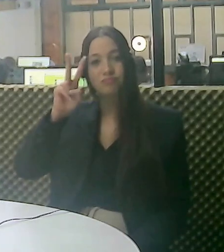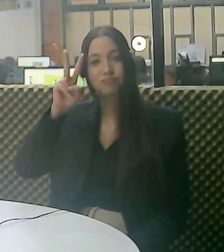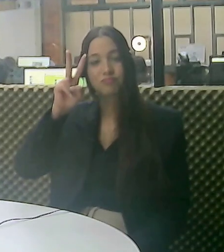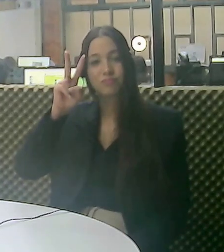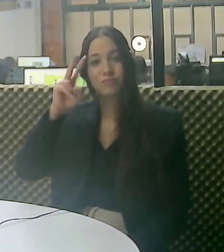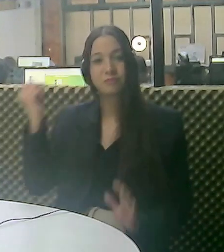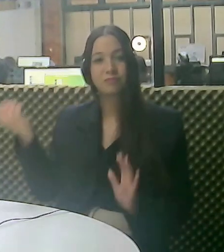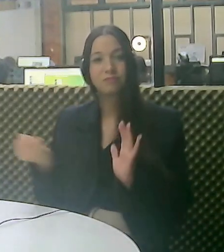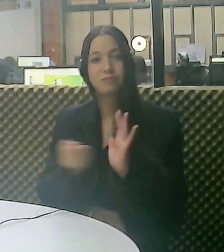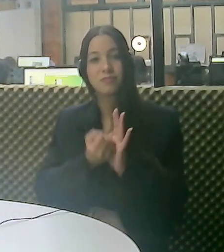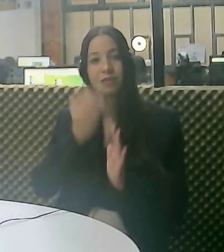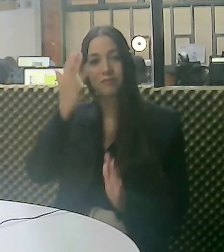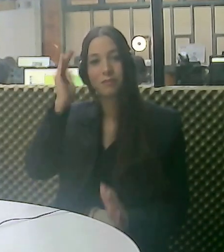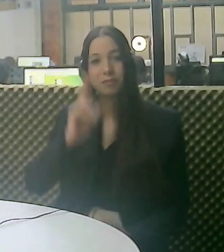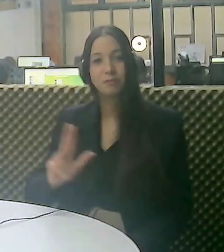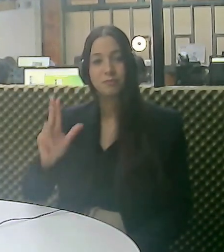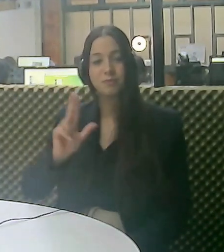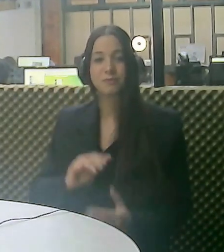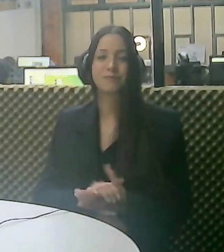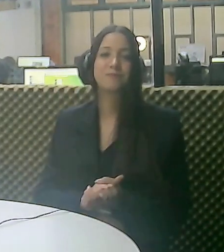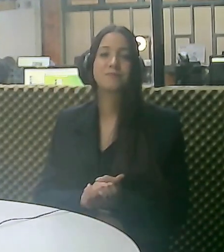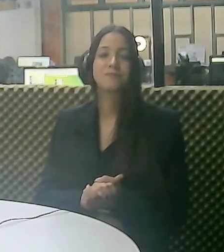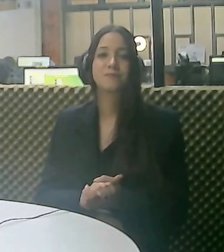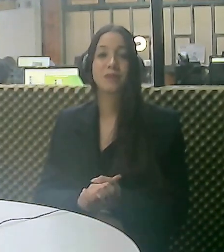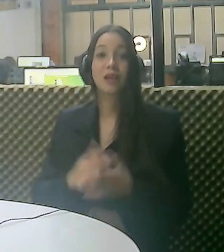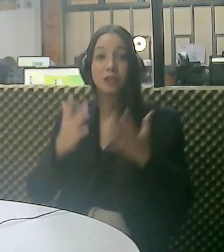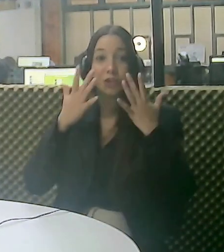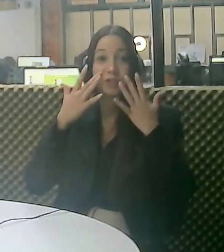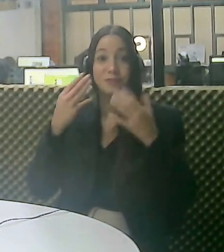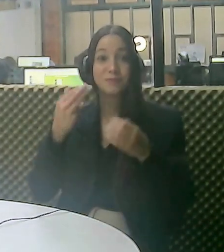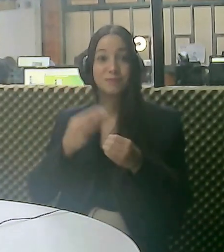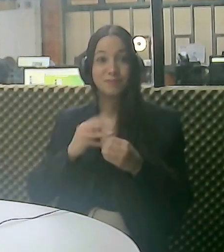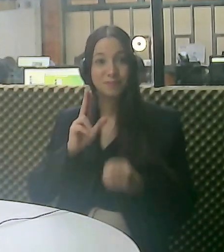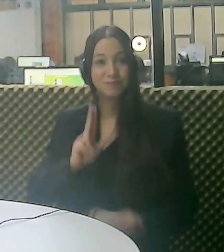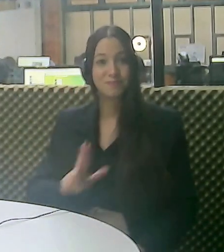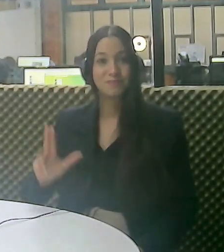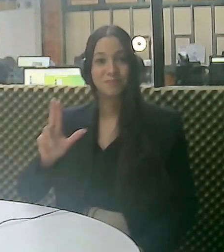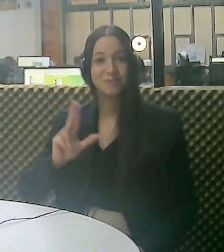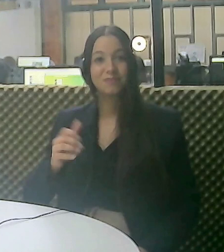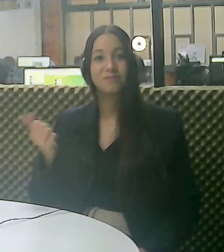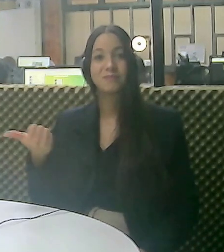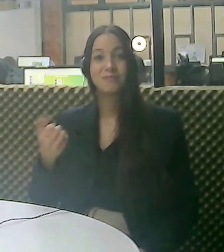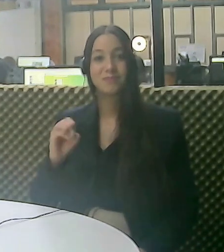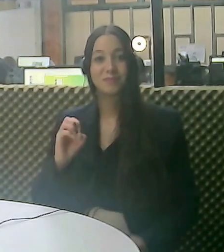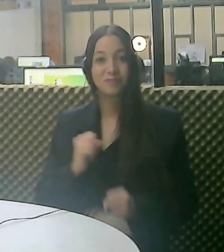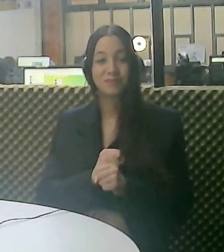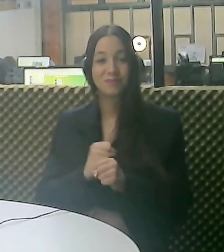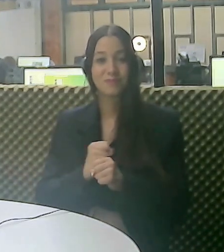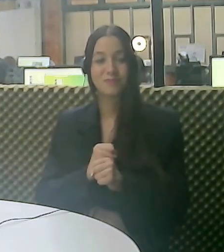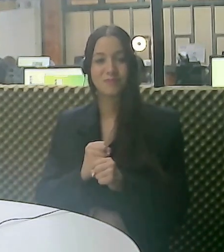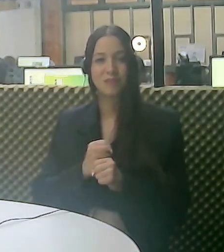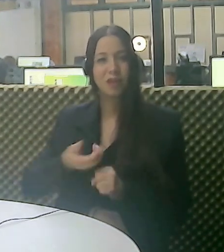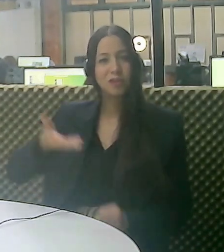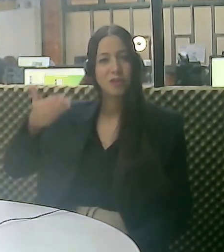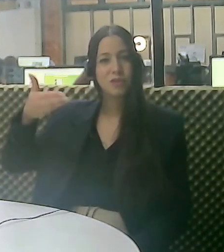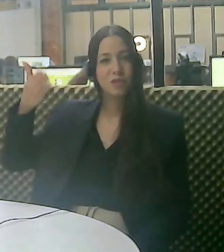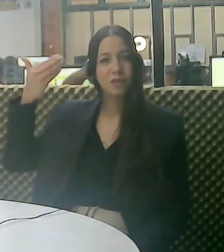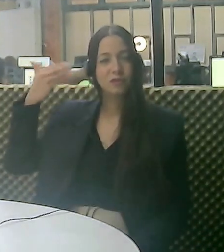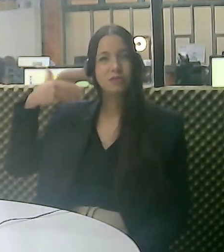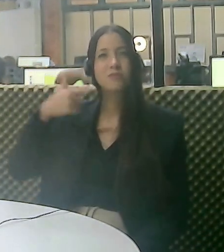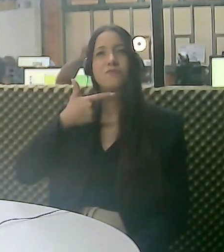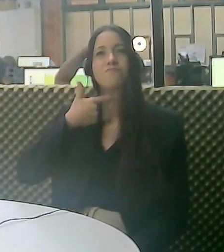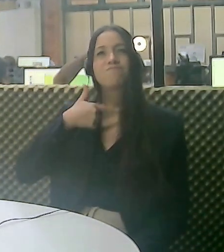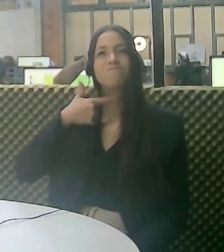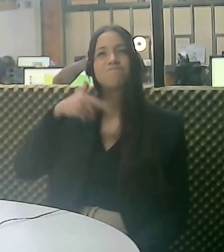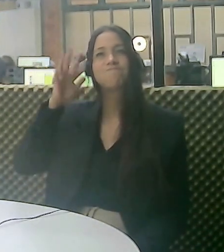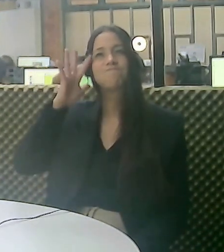cartão postal da nossa cidade. Teatro Municipal de Uberlândia, 10 anos. Antigamente